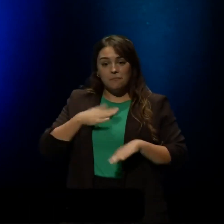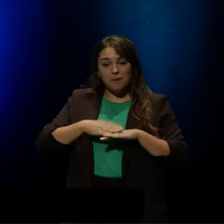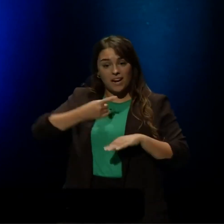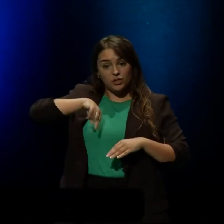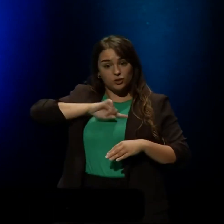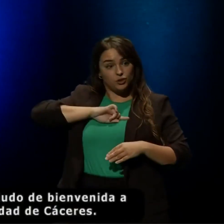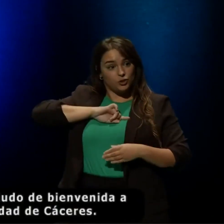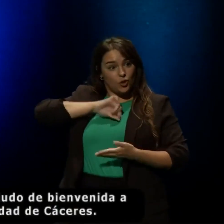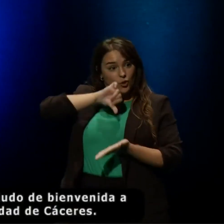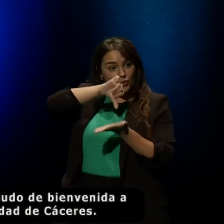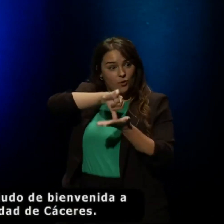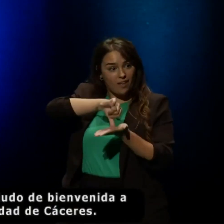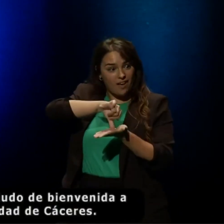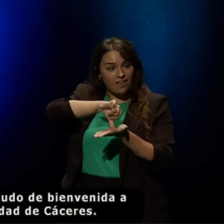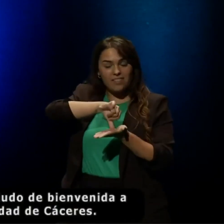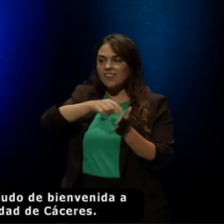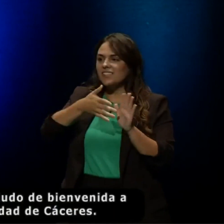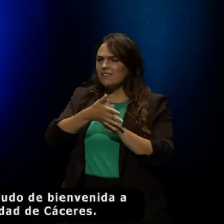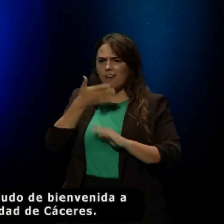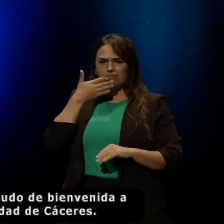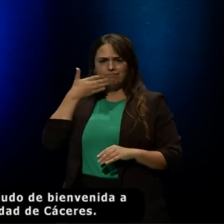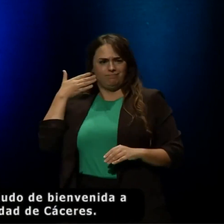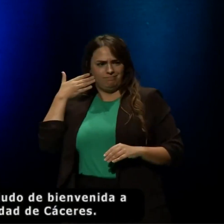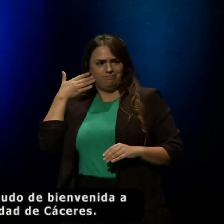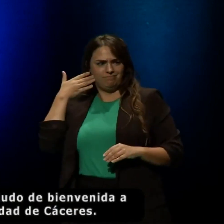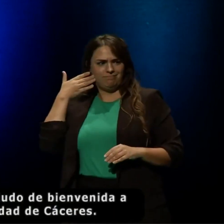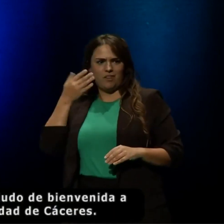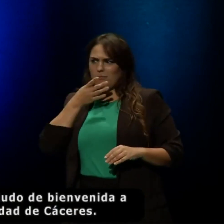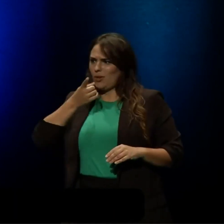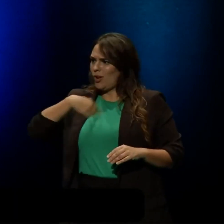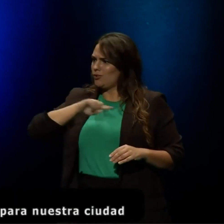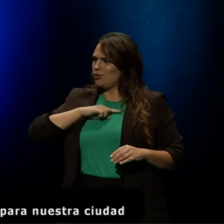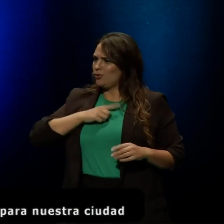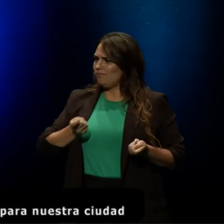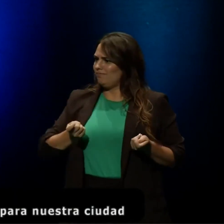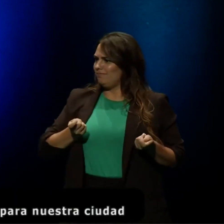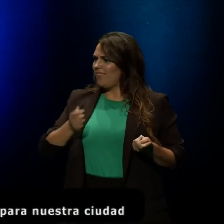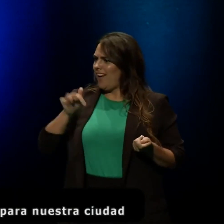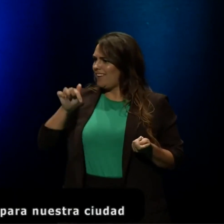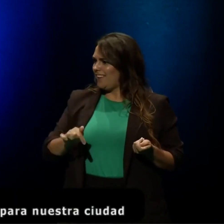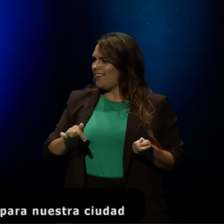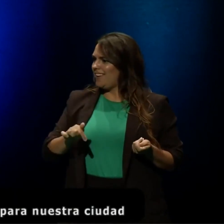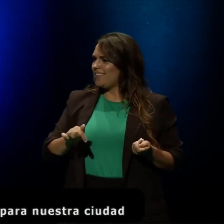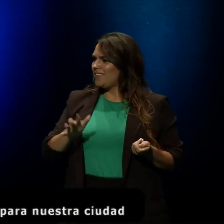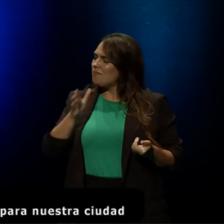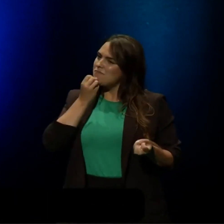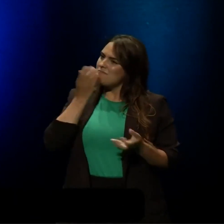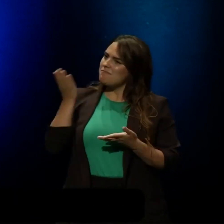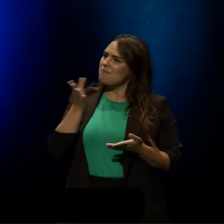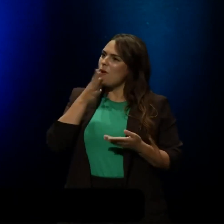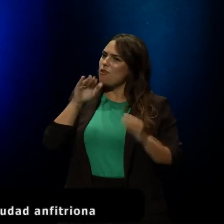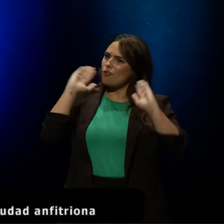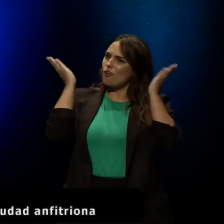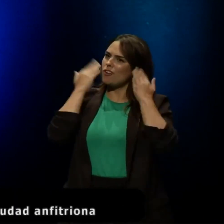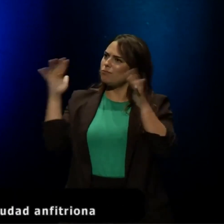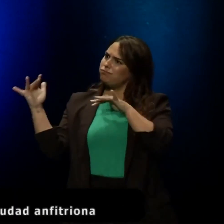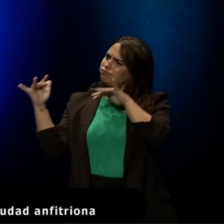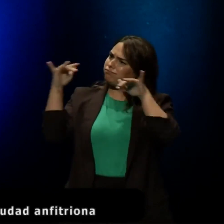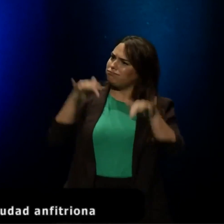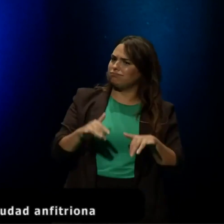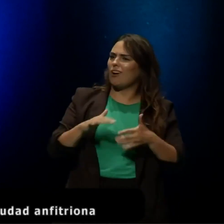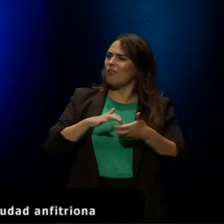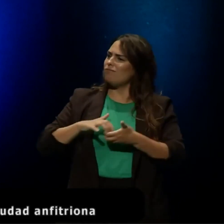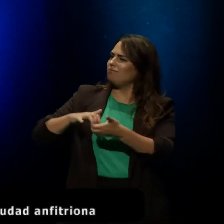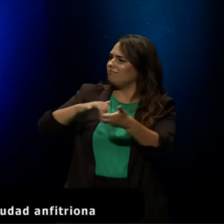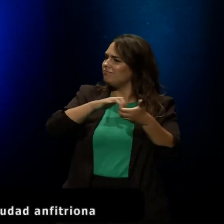ciudad ser la ciudad anfitriona, gracias, anfitriona de este congreso en el que la Confederación